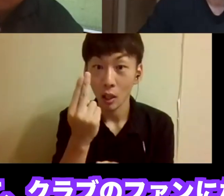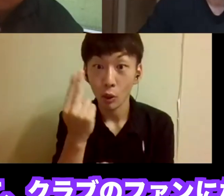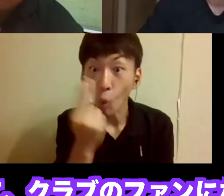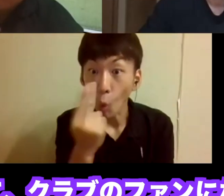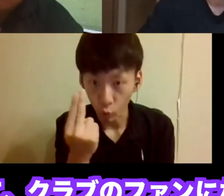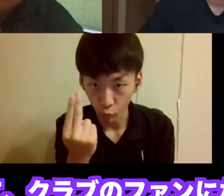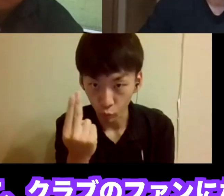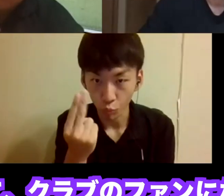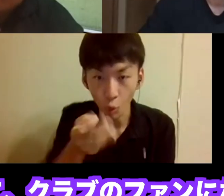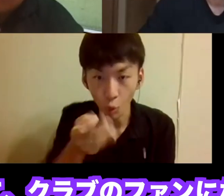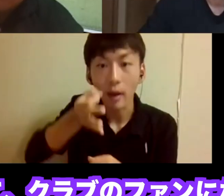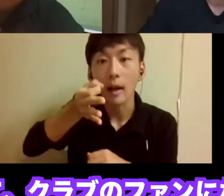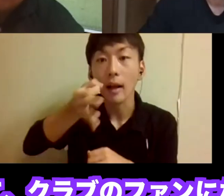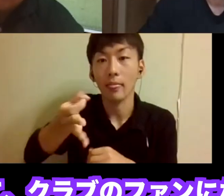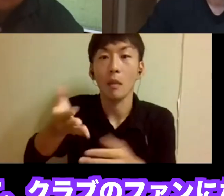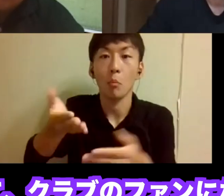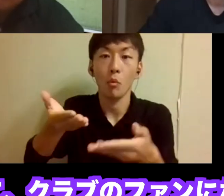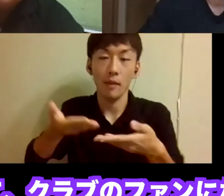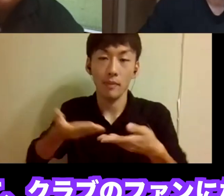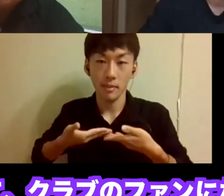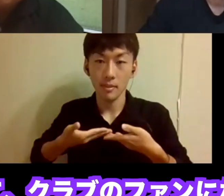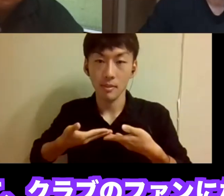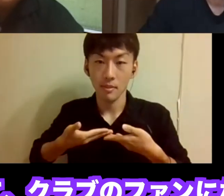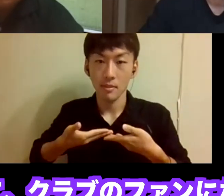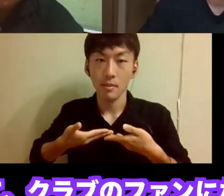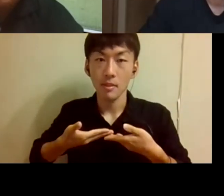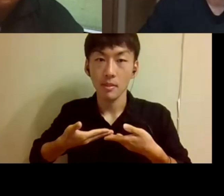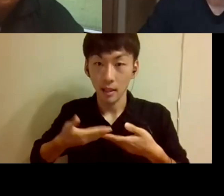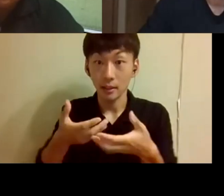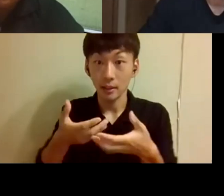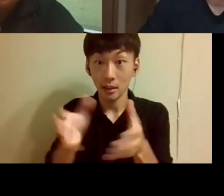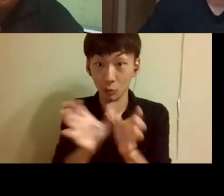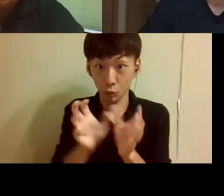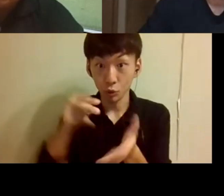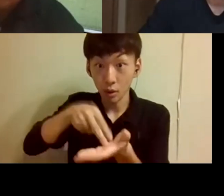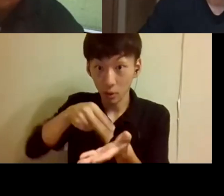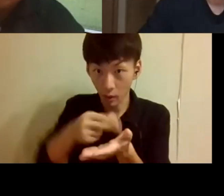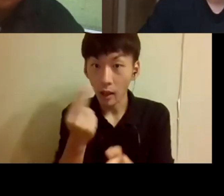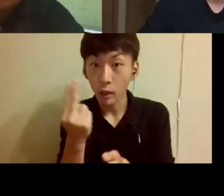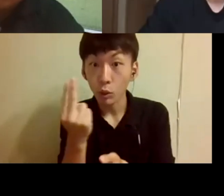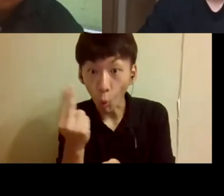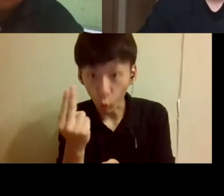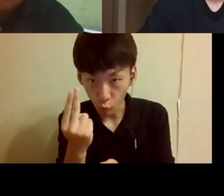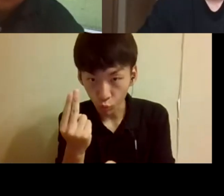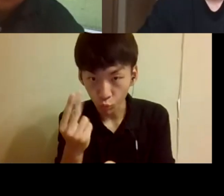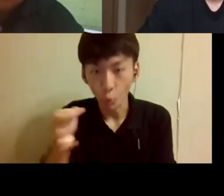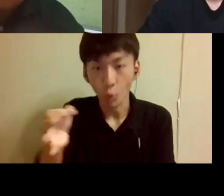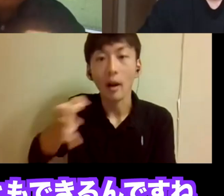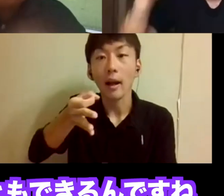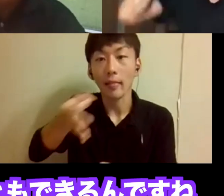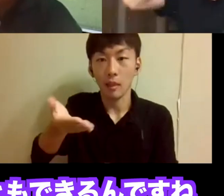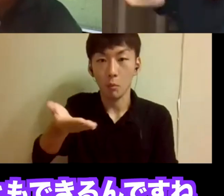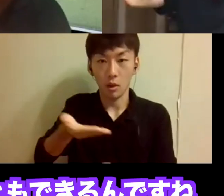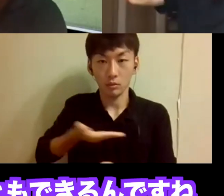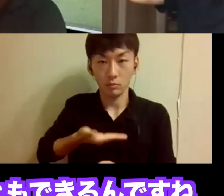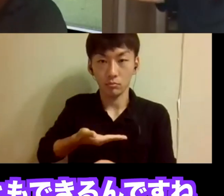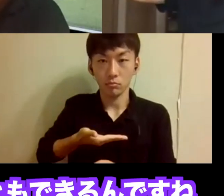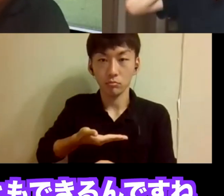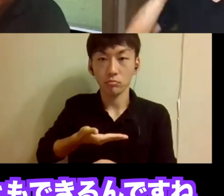のファンになってもらってこのトークンを買ってもらうとそのトークンを別の人に売ること